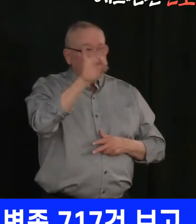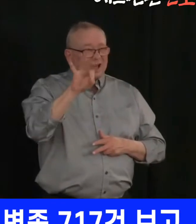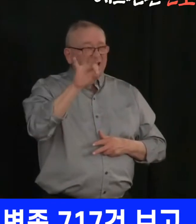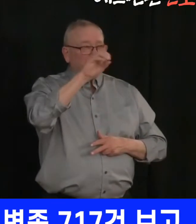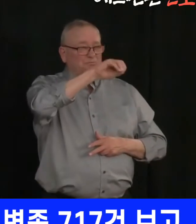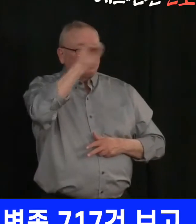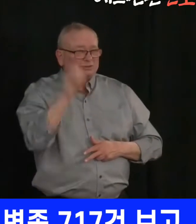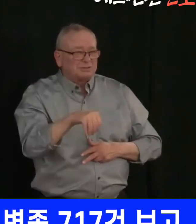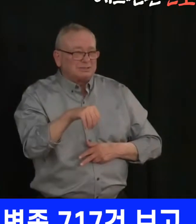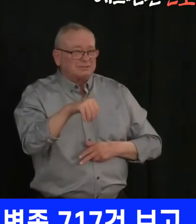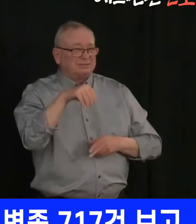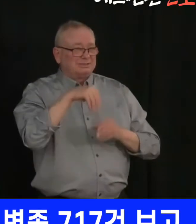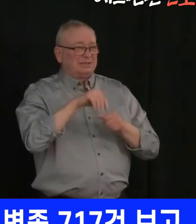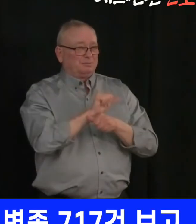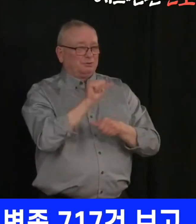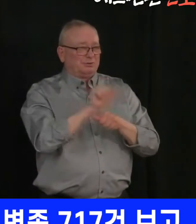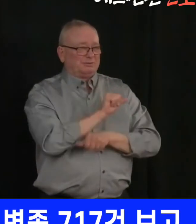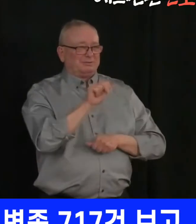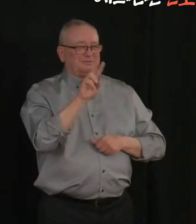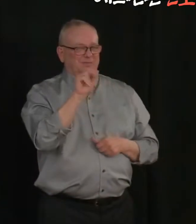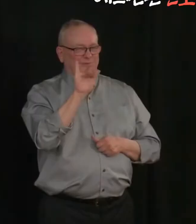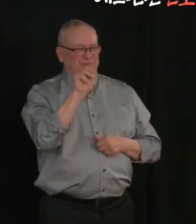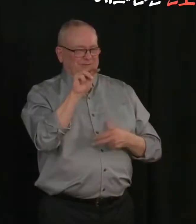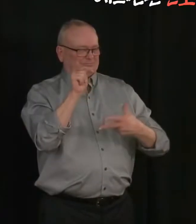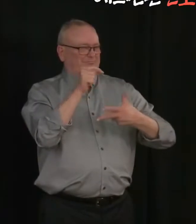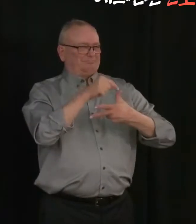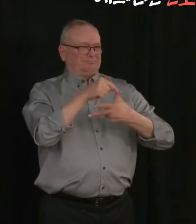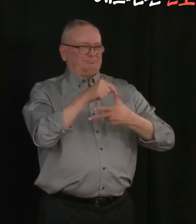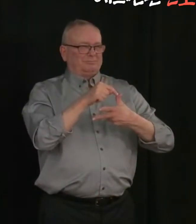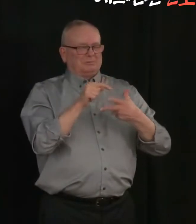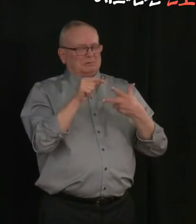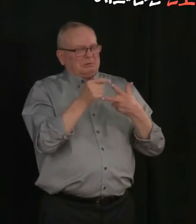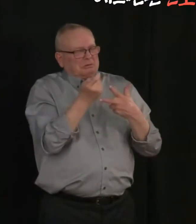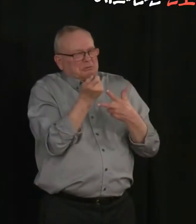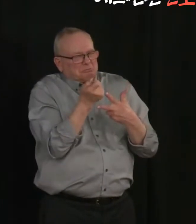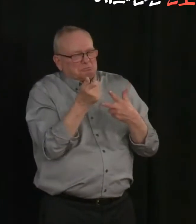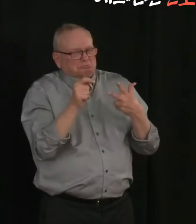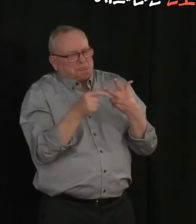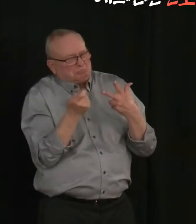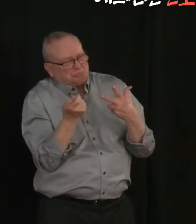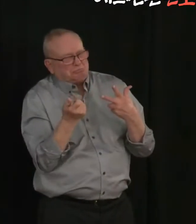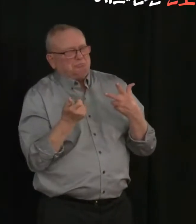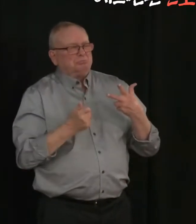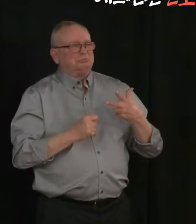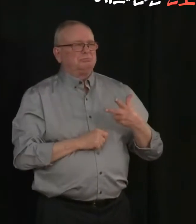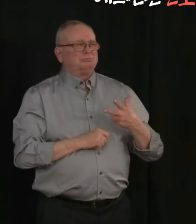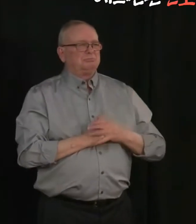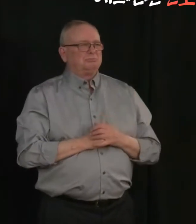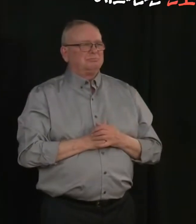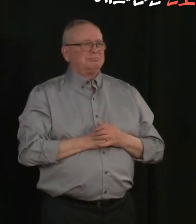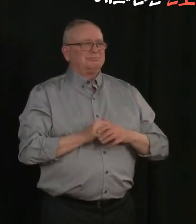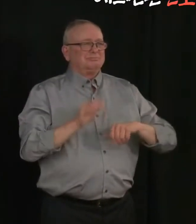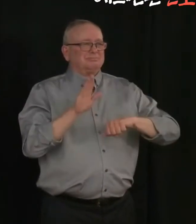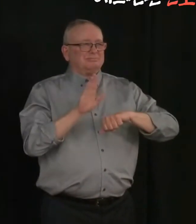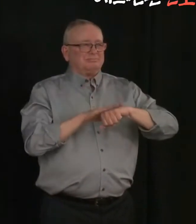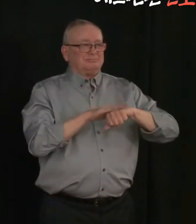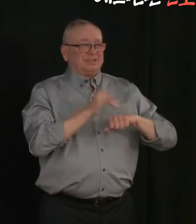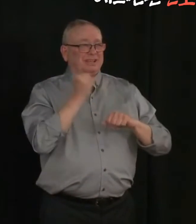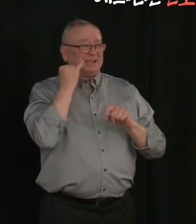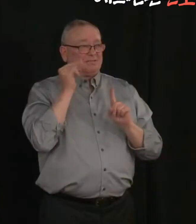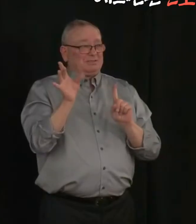717건의 새로운 코비드19 사례를 보고했습니다. 이러한 변종에 감염된 사람들은 현재 주에서 모든 활성